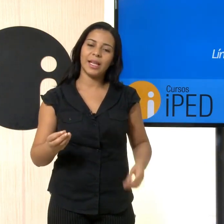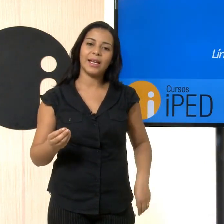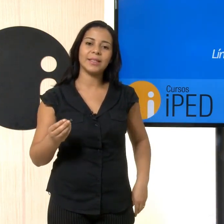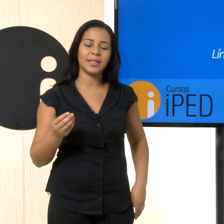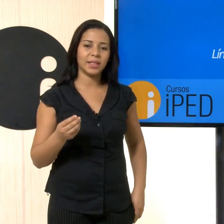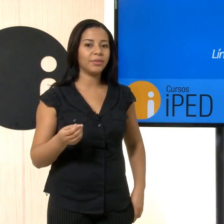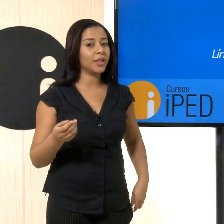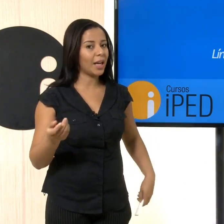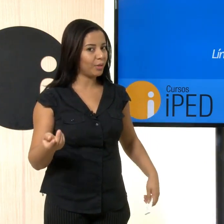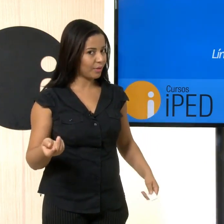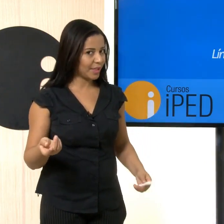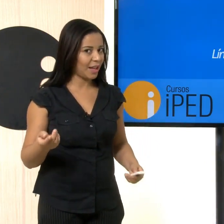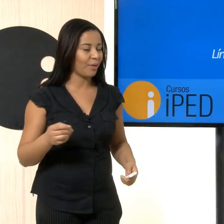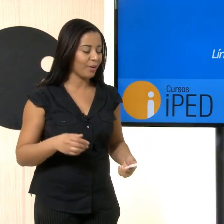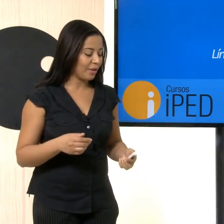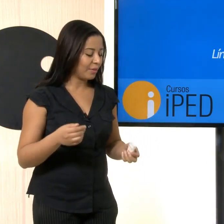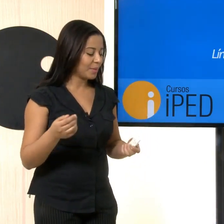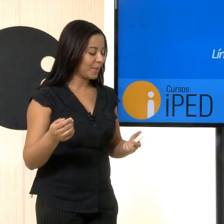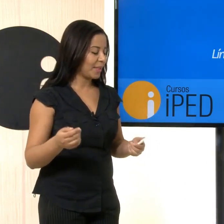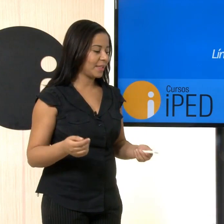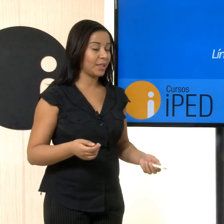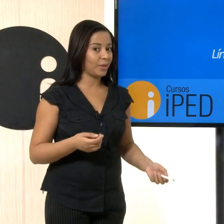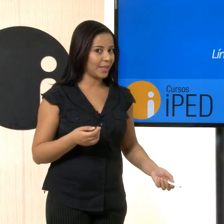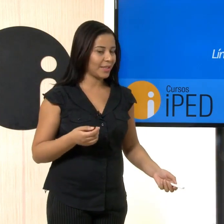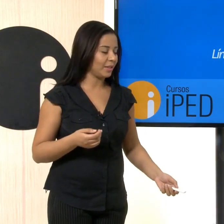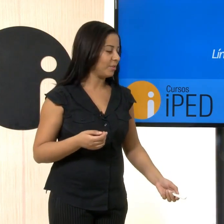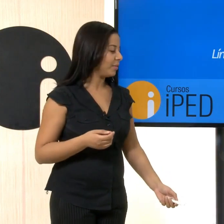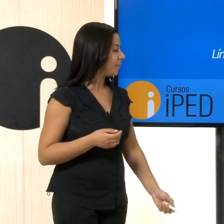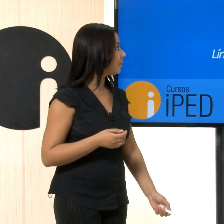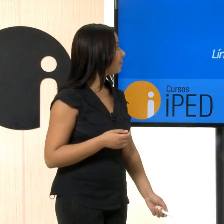dar significado ao sinal. Vamos conhecer quais são.